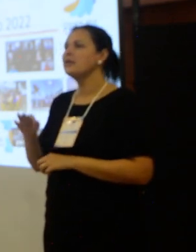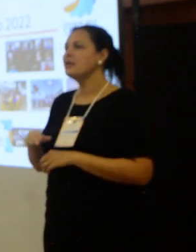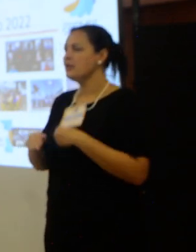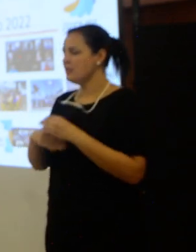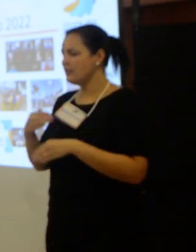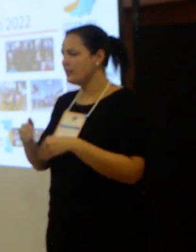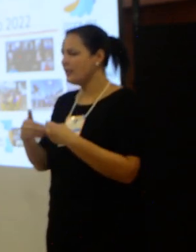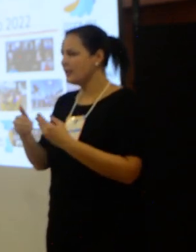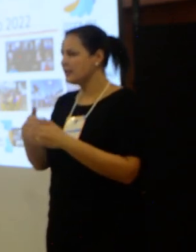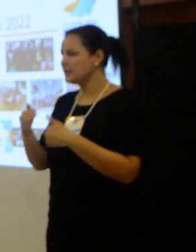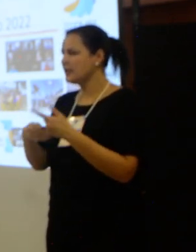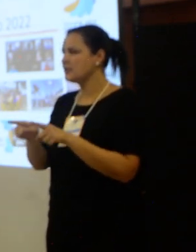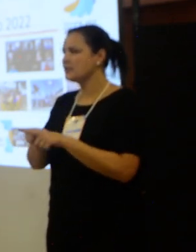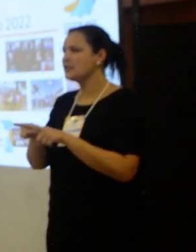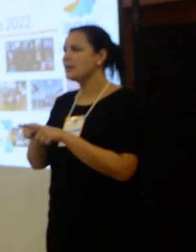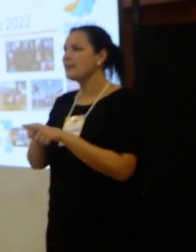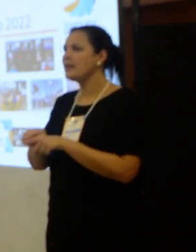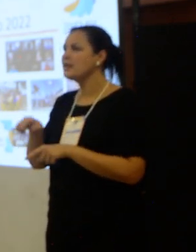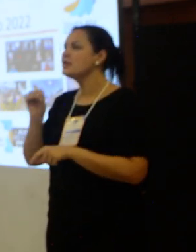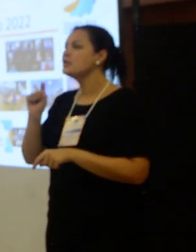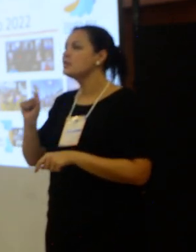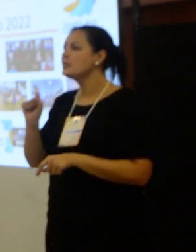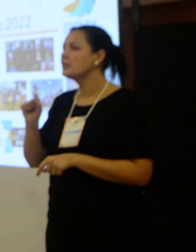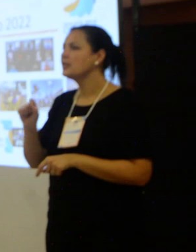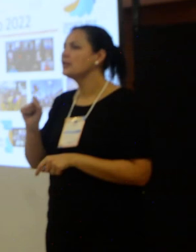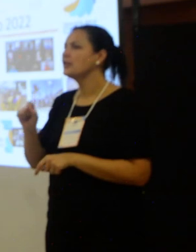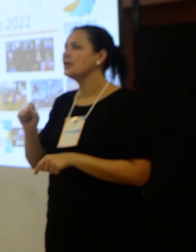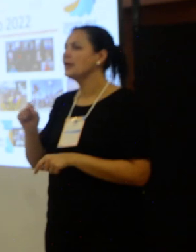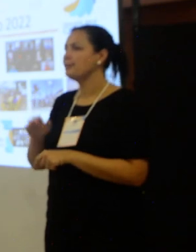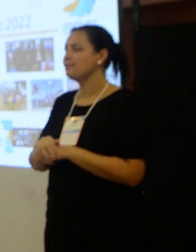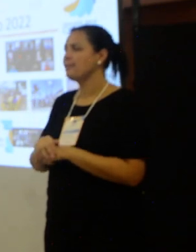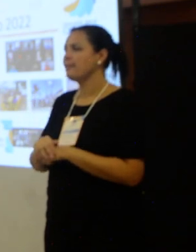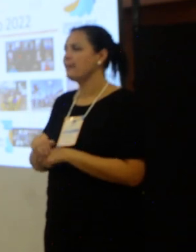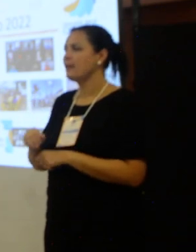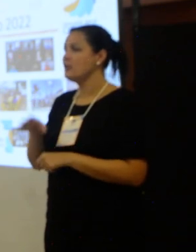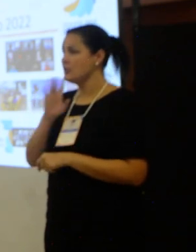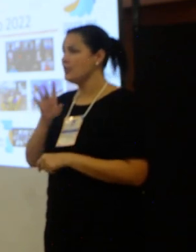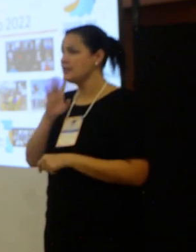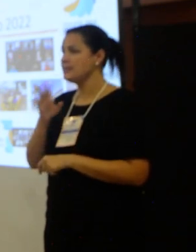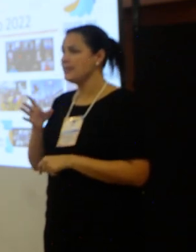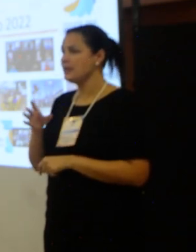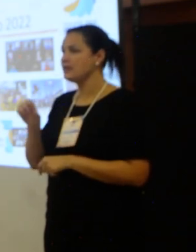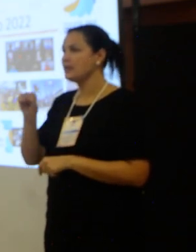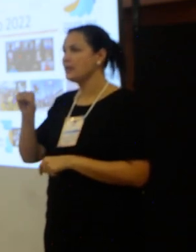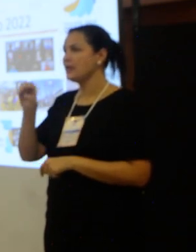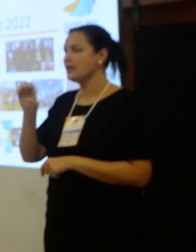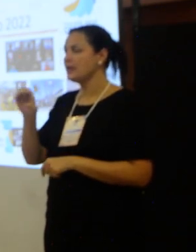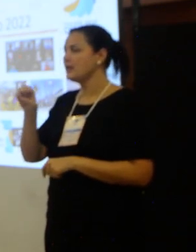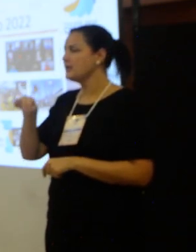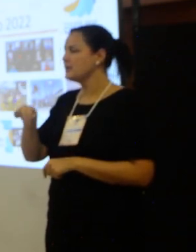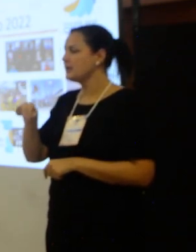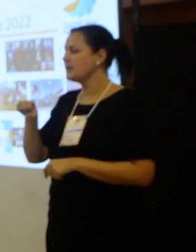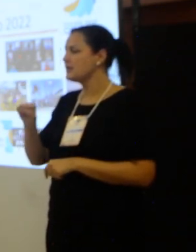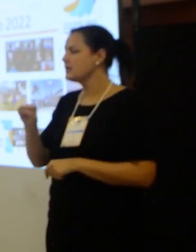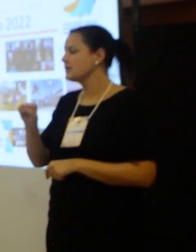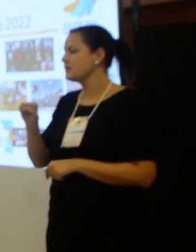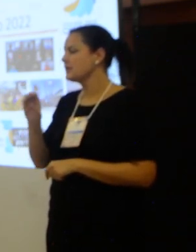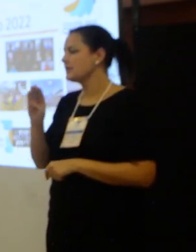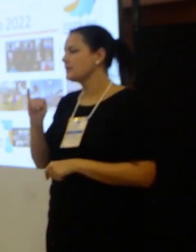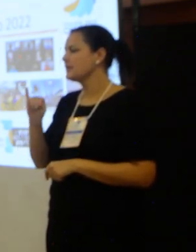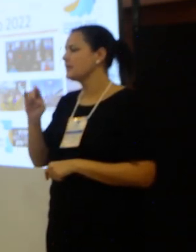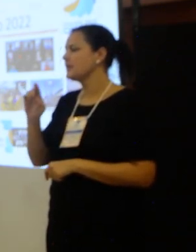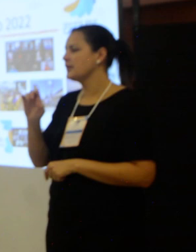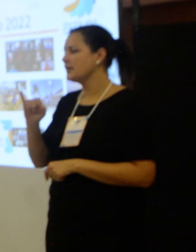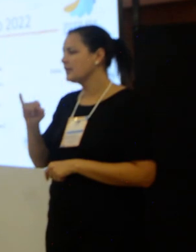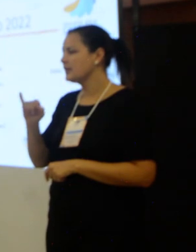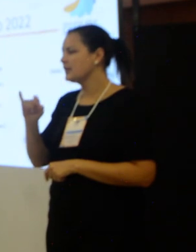com palestras sobre a geodiversidade, biodiversidade, patrimônio e instrumentos de gestão de Cabo Frio. Então,